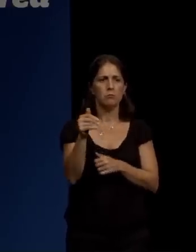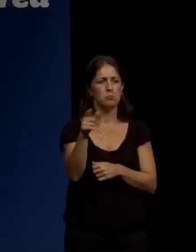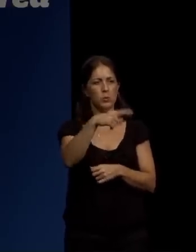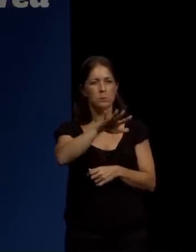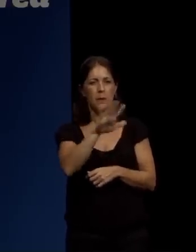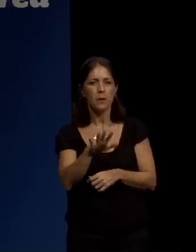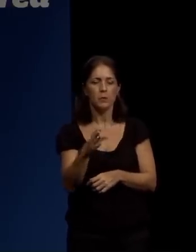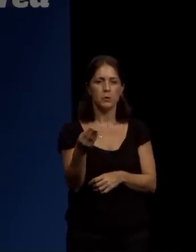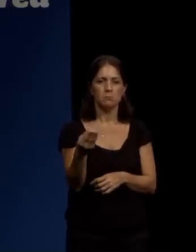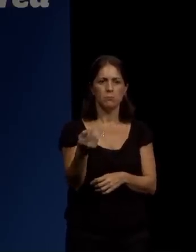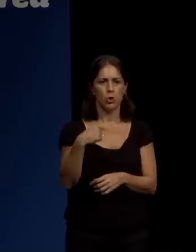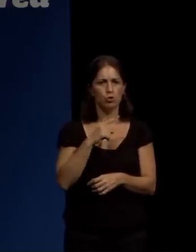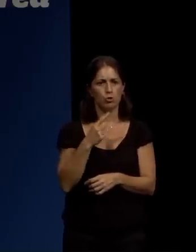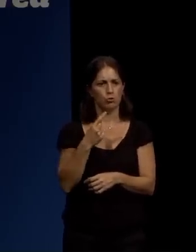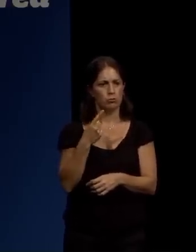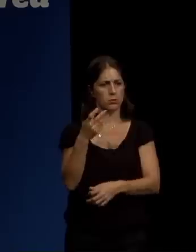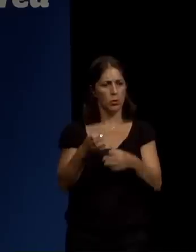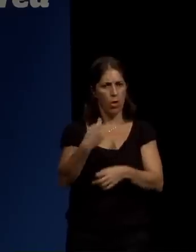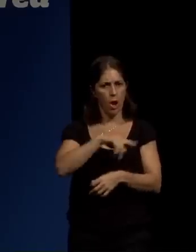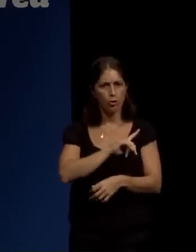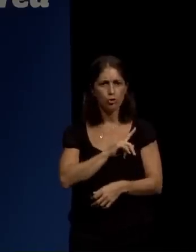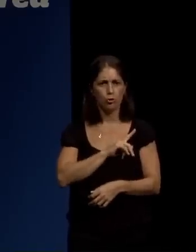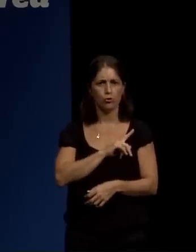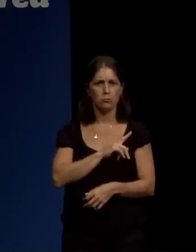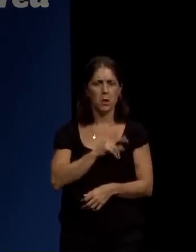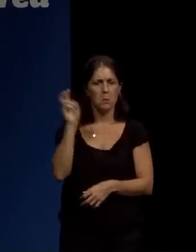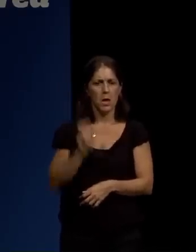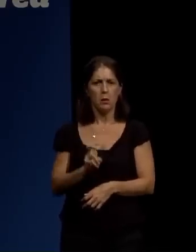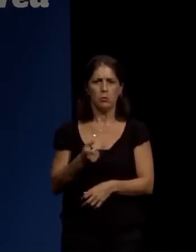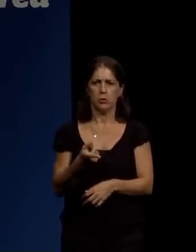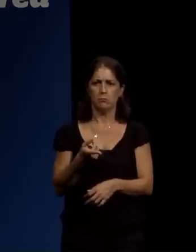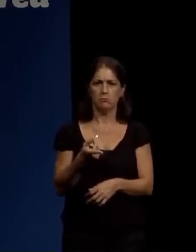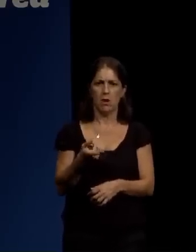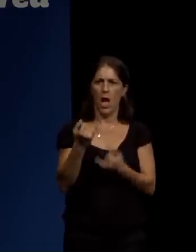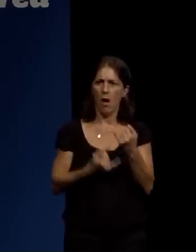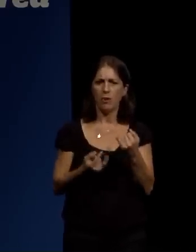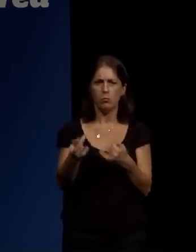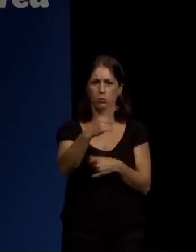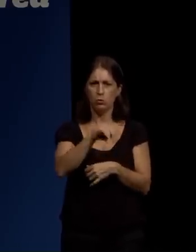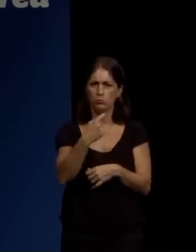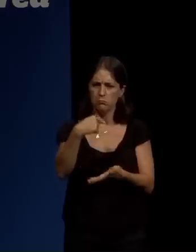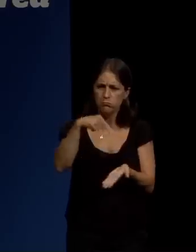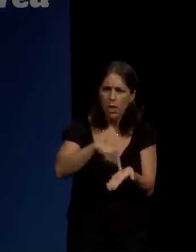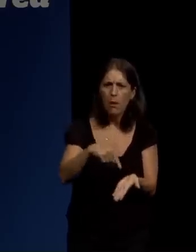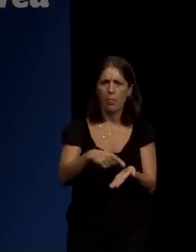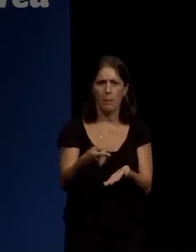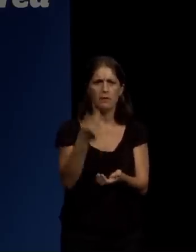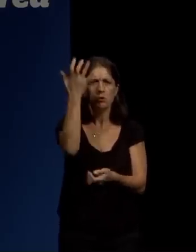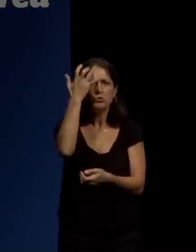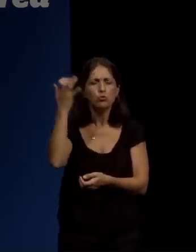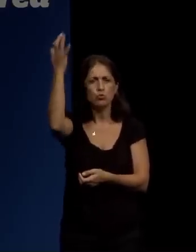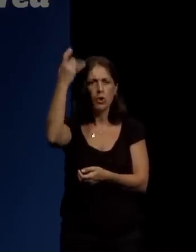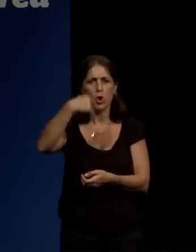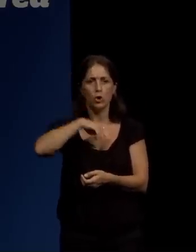parecer, nos seguiremos sometendo ao voso xuízo, nos seguiremos sometendo a vos, nos seguiremos sometendo aos vosos dictados, aos vosos mandatos e aos vosos soños,